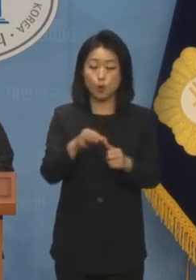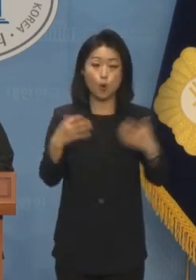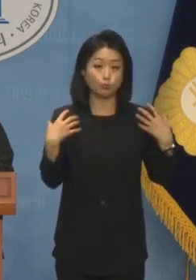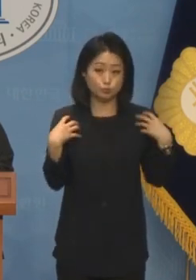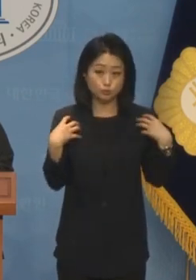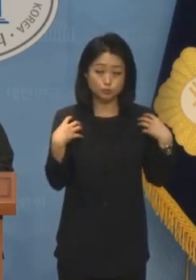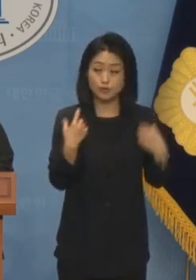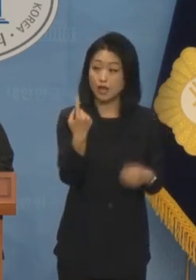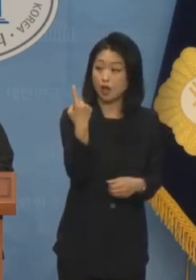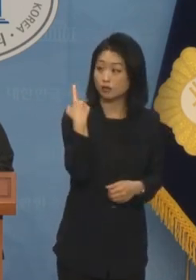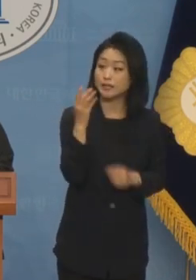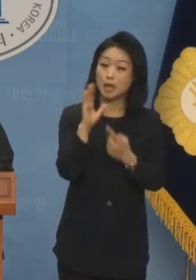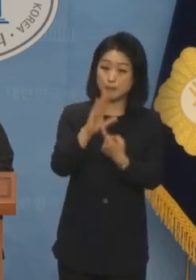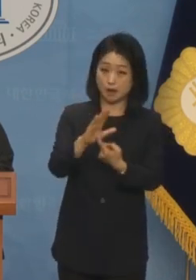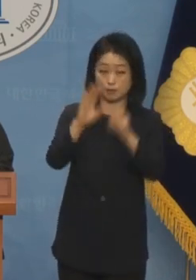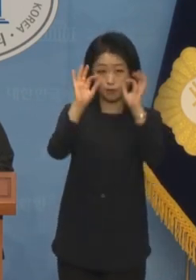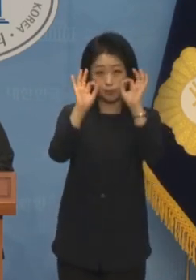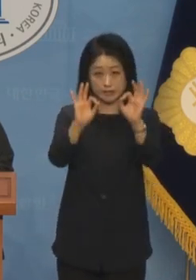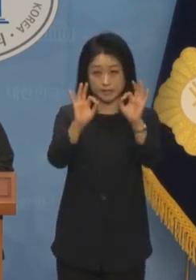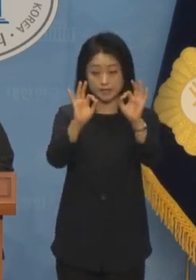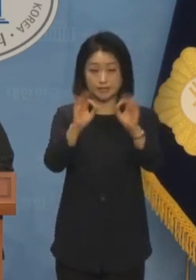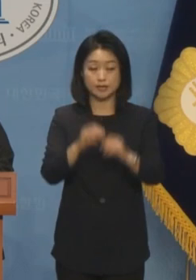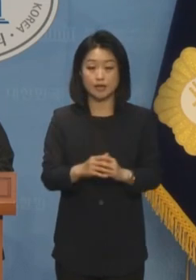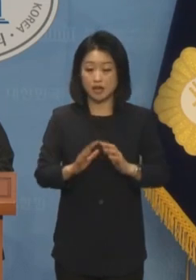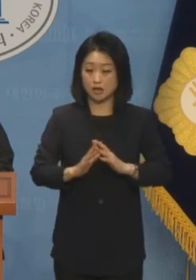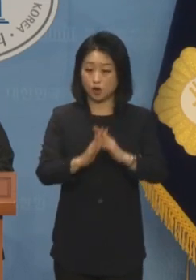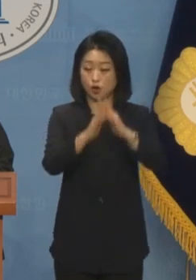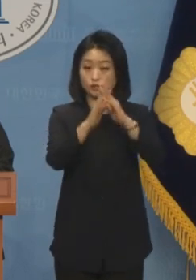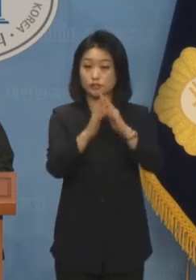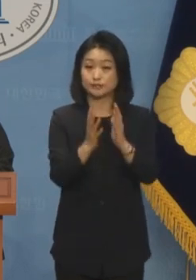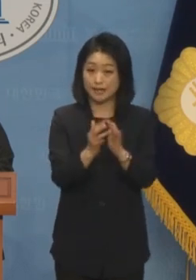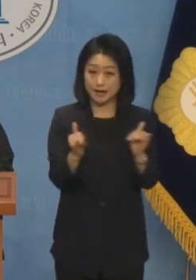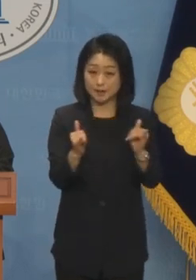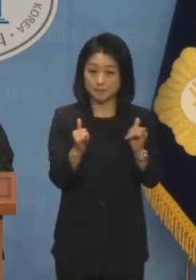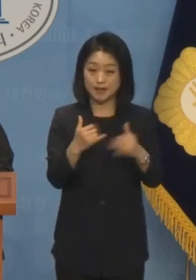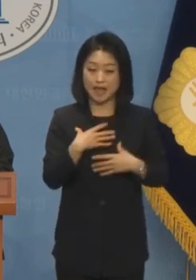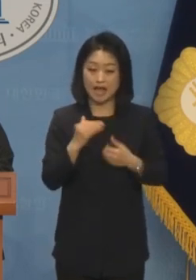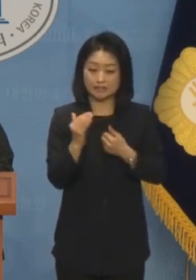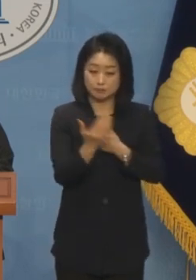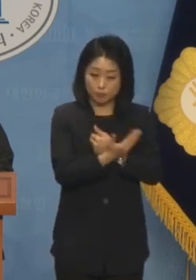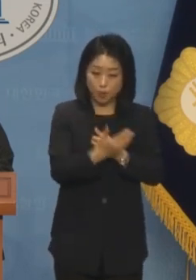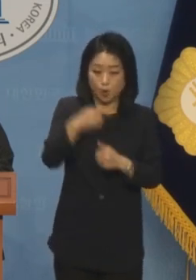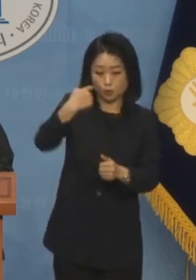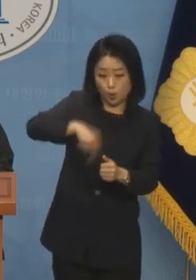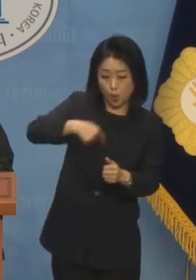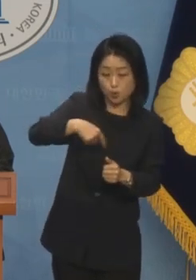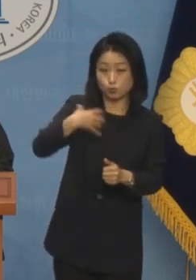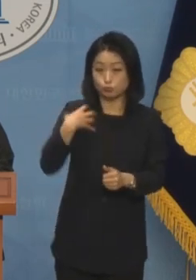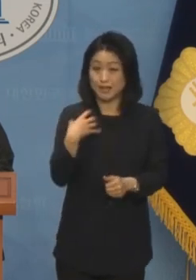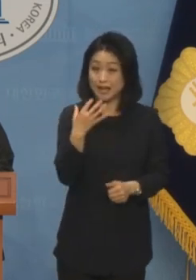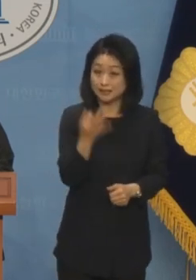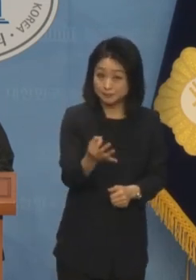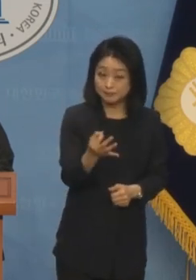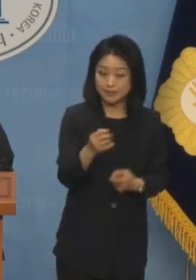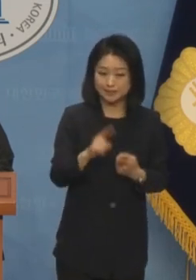고용노동부는 어제 발표를 통해 건설업체의 안전보건교육 실시 부담을 또 완화했습니다.